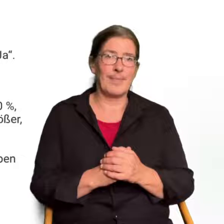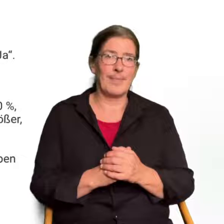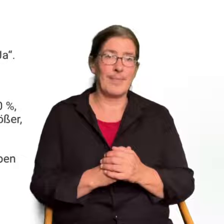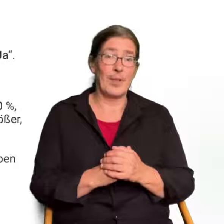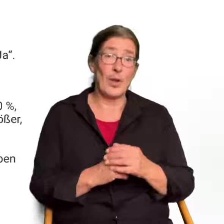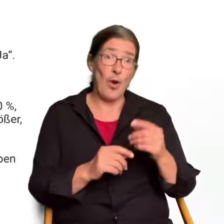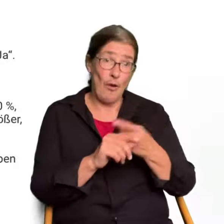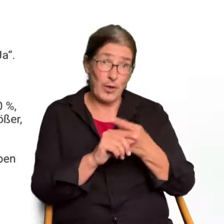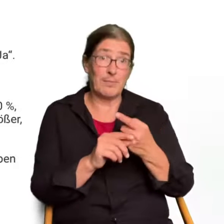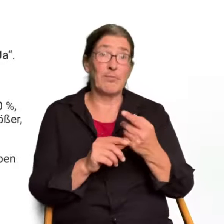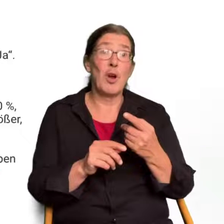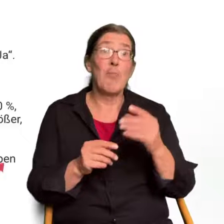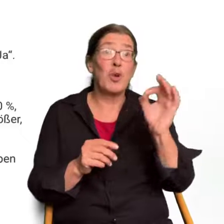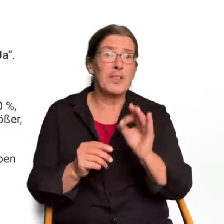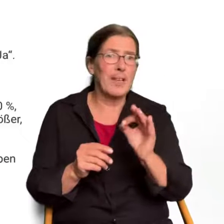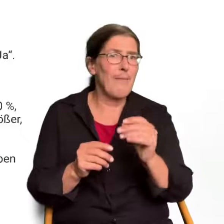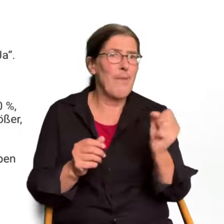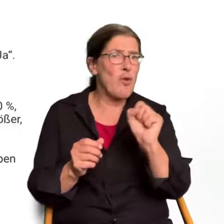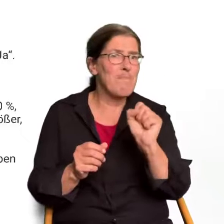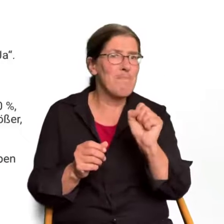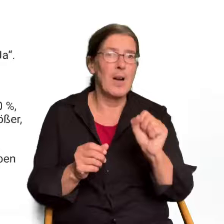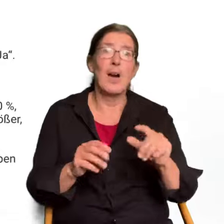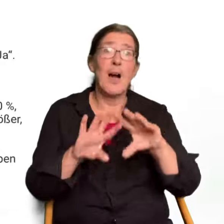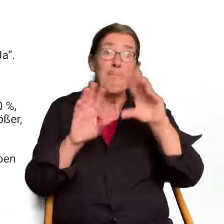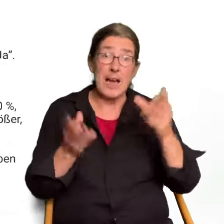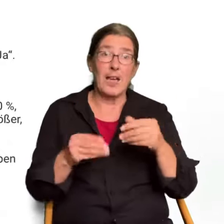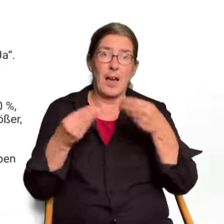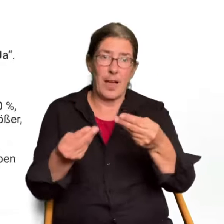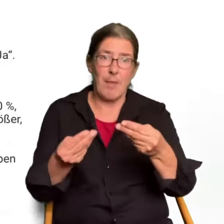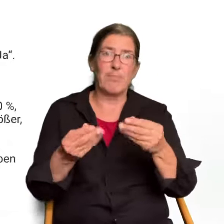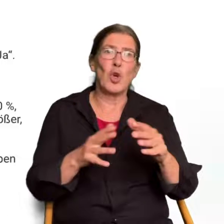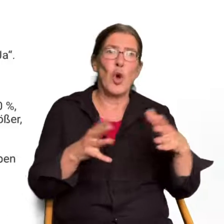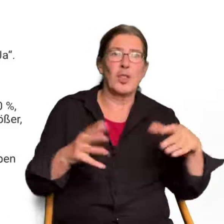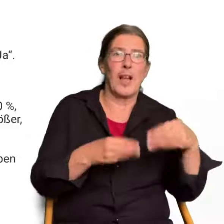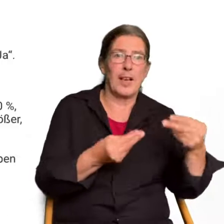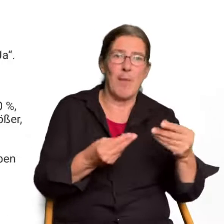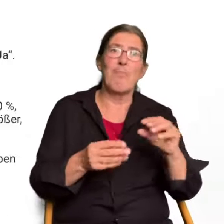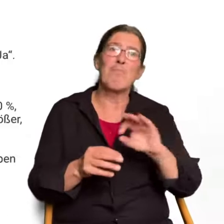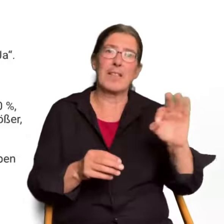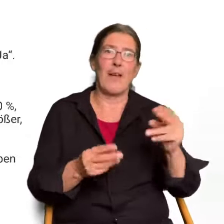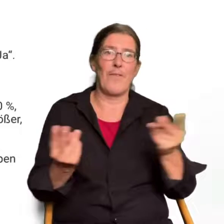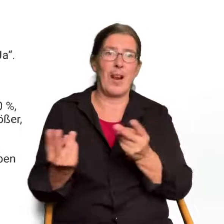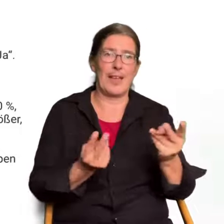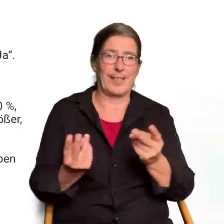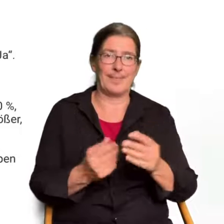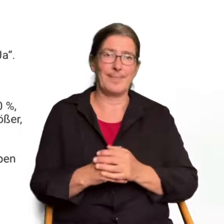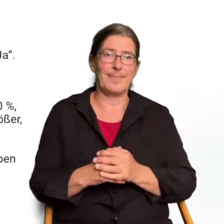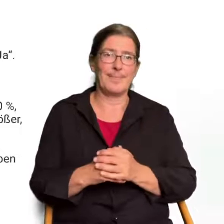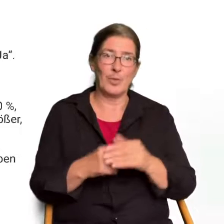oft werden Angaben in Prozent verwendet um Mengenangaben oder Größenangaben besser vergleichen zu können